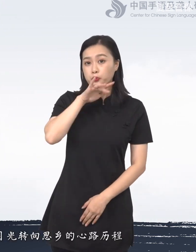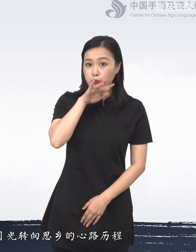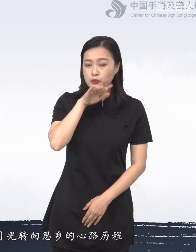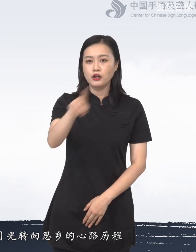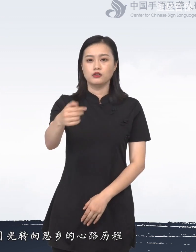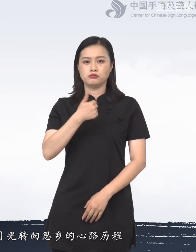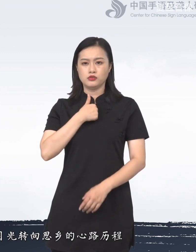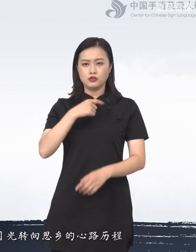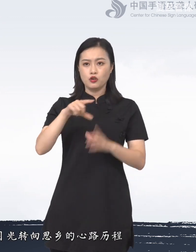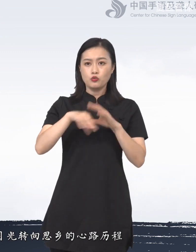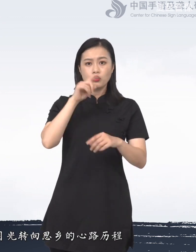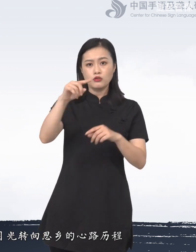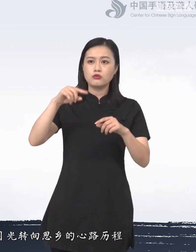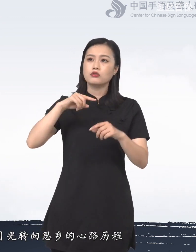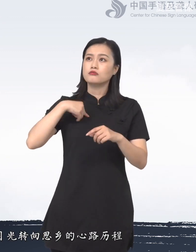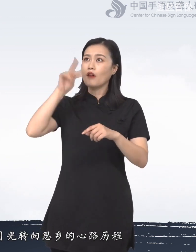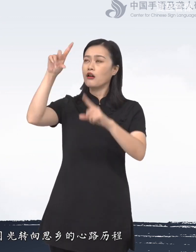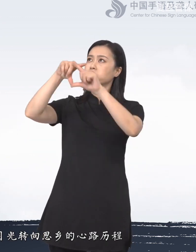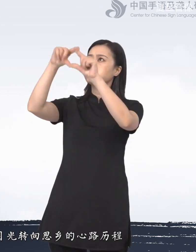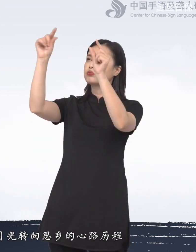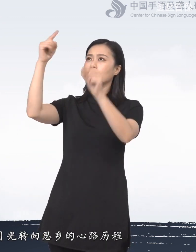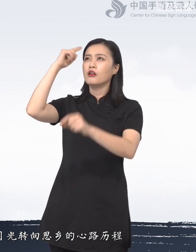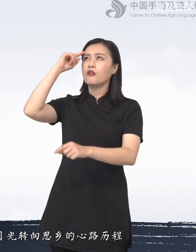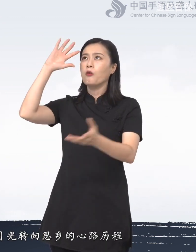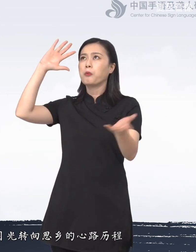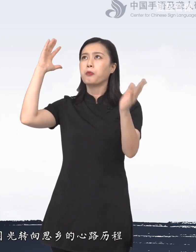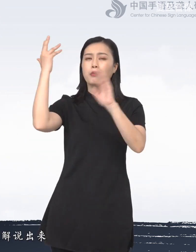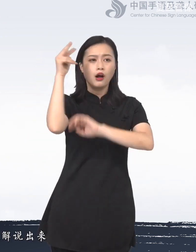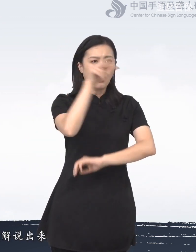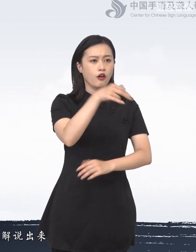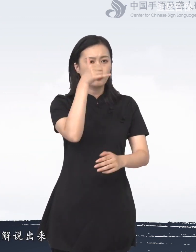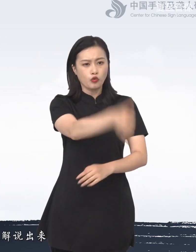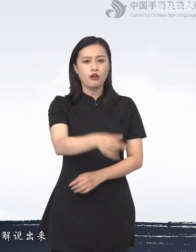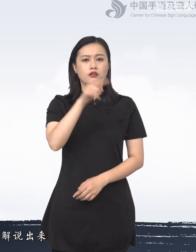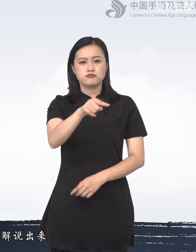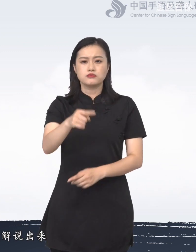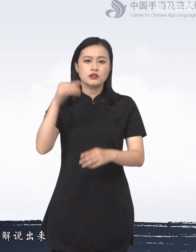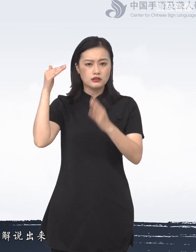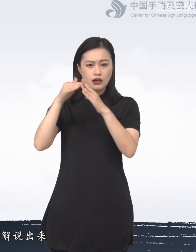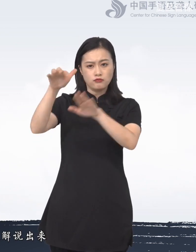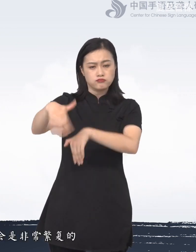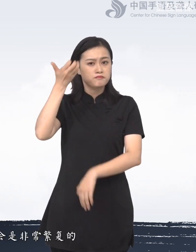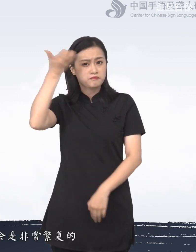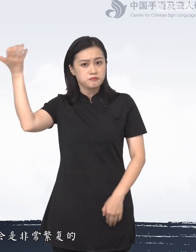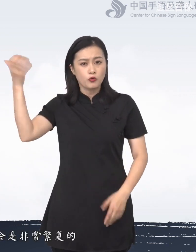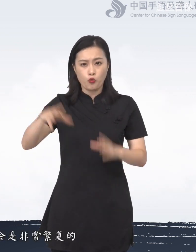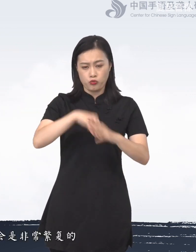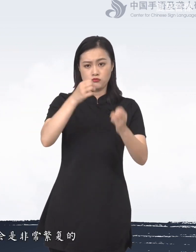我们将主人公由月光转向思乡的心路历程用散文解说出来，看起来似乎会